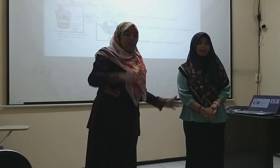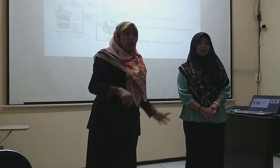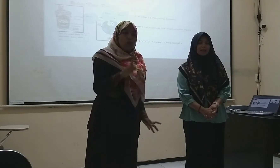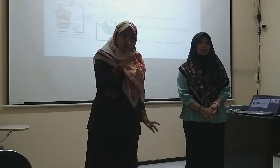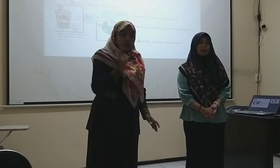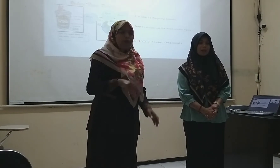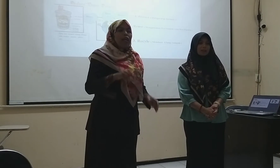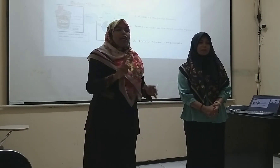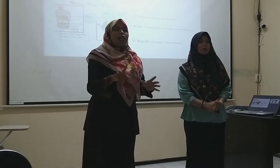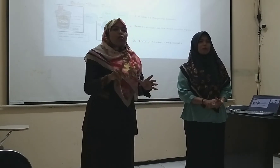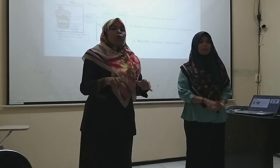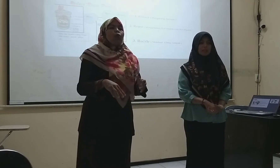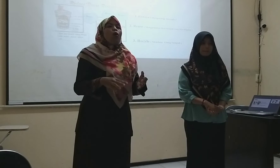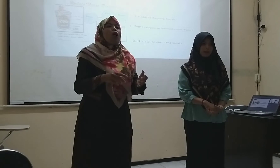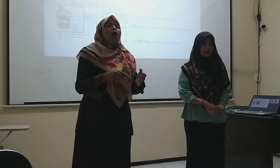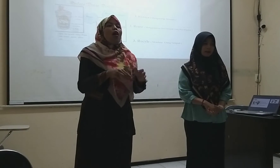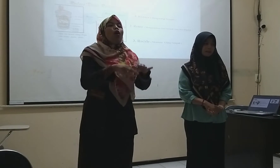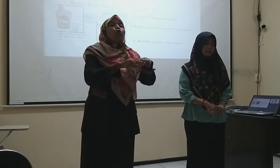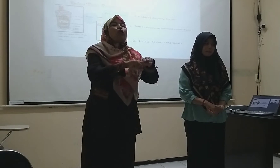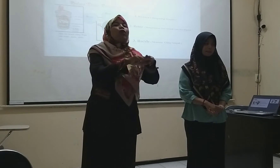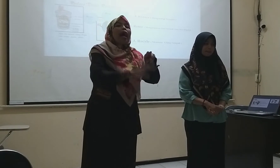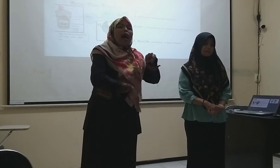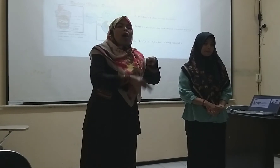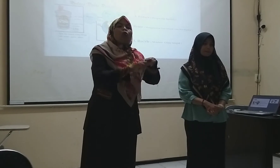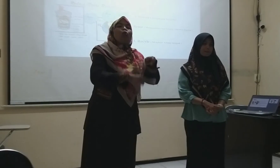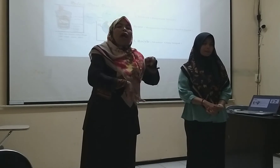REDUCE itu artinya mengurangi sampah.